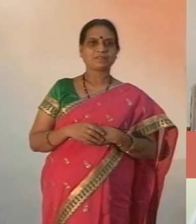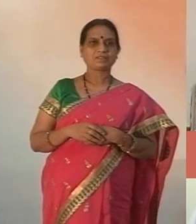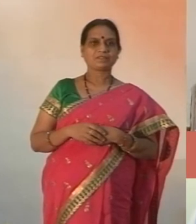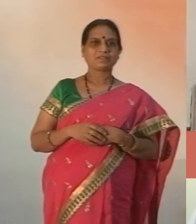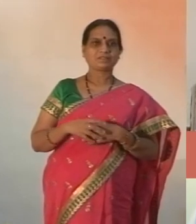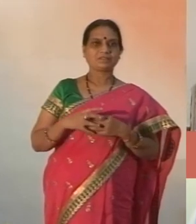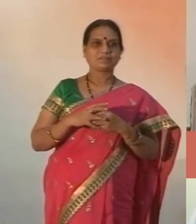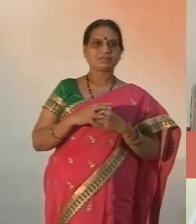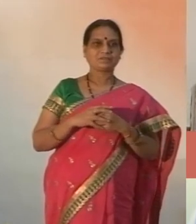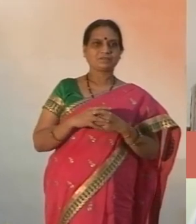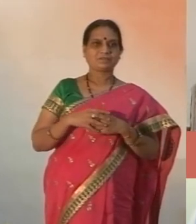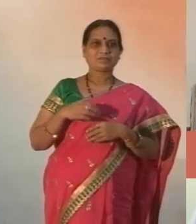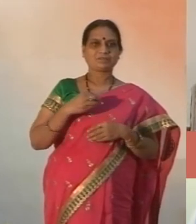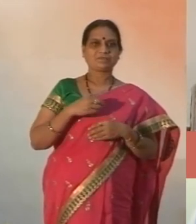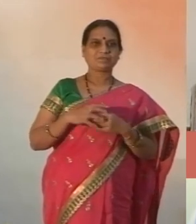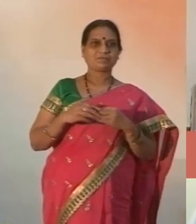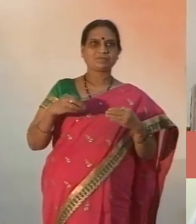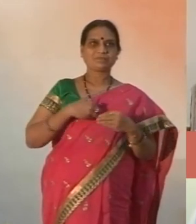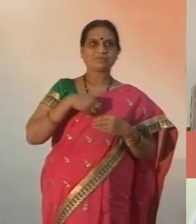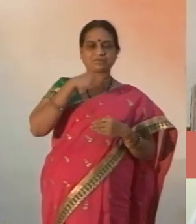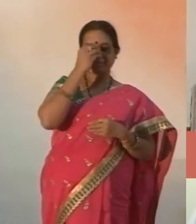और मैं आत्मा